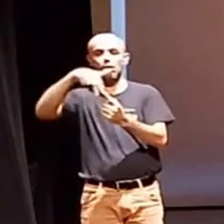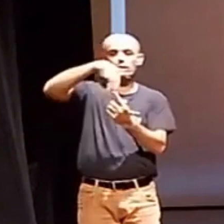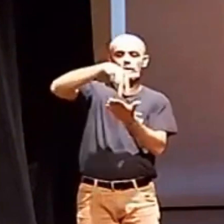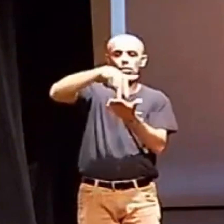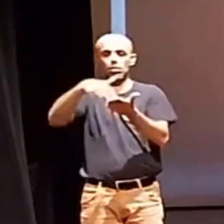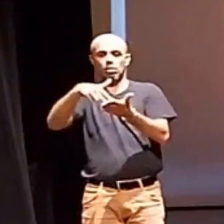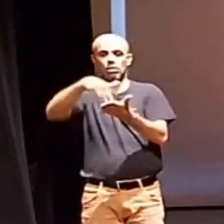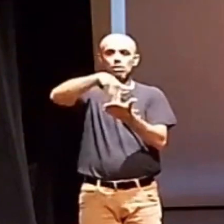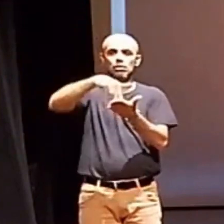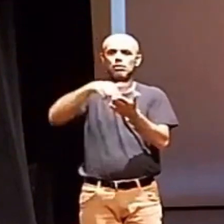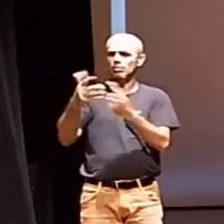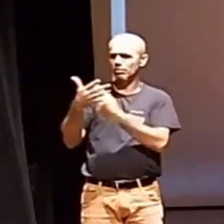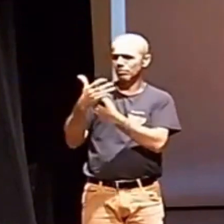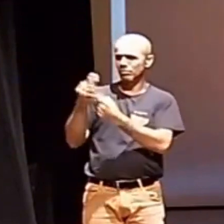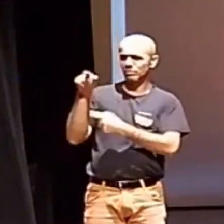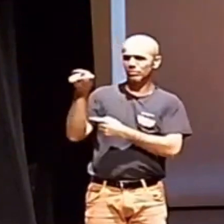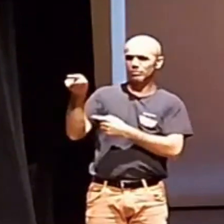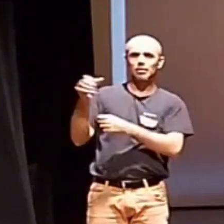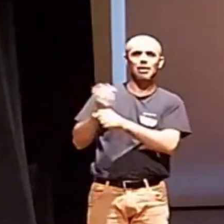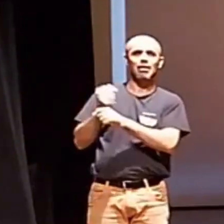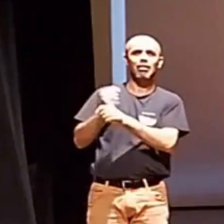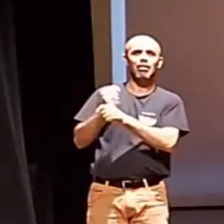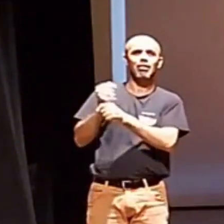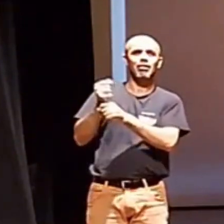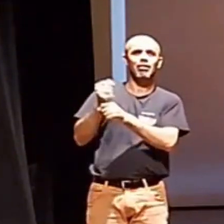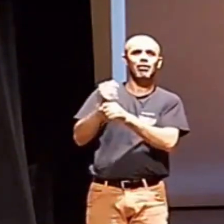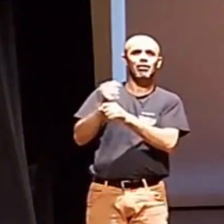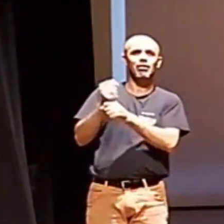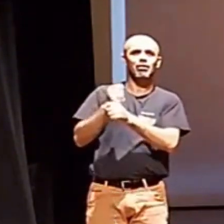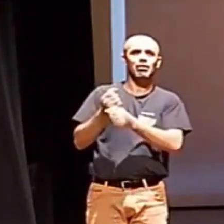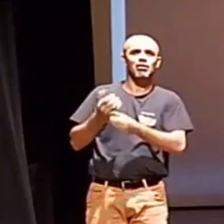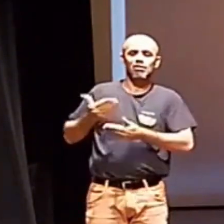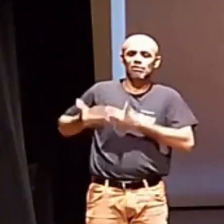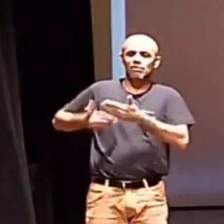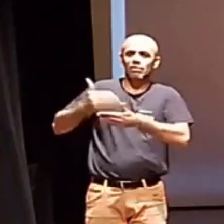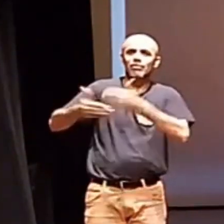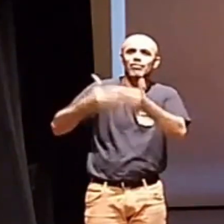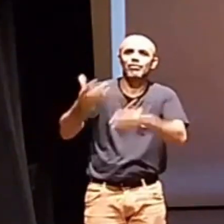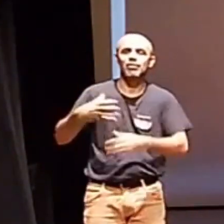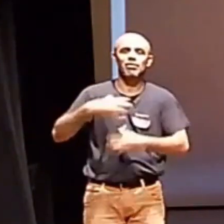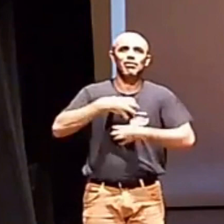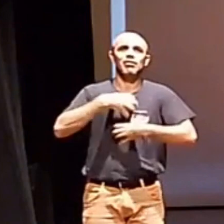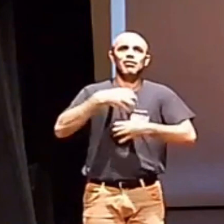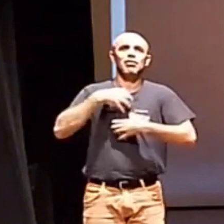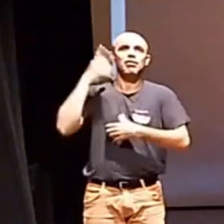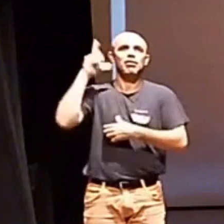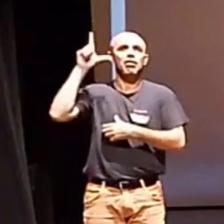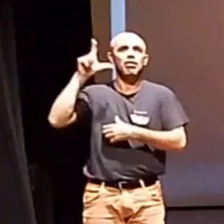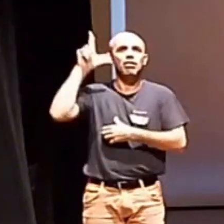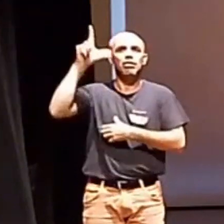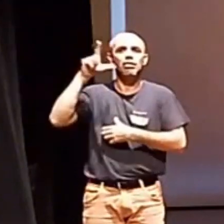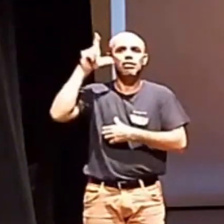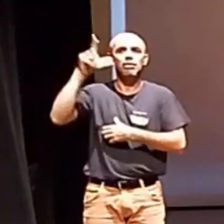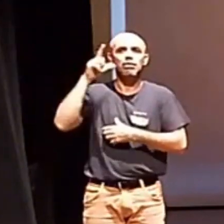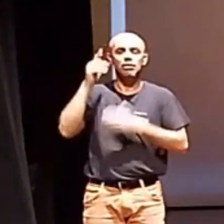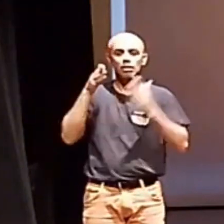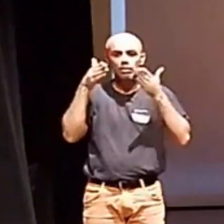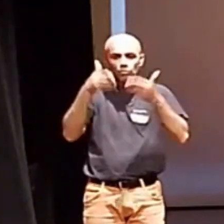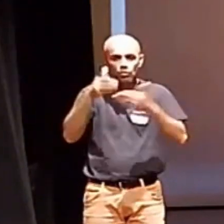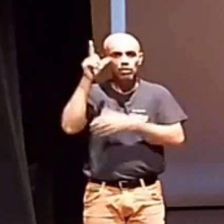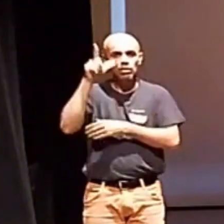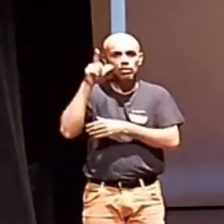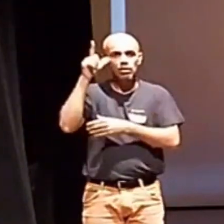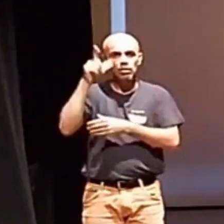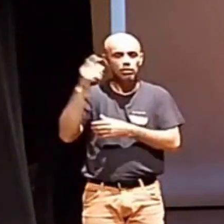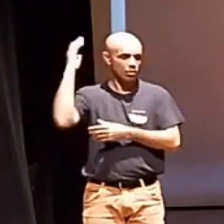encontra aquele paciente que está há anos convivendo com esse sintoma e faz um tratamento focado na causa,